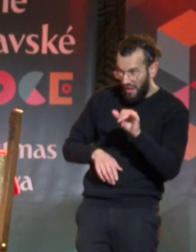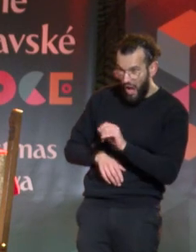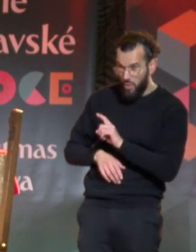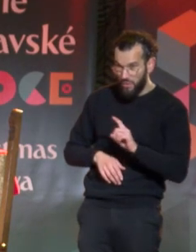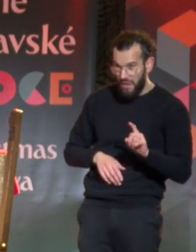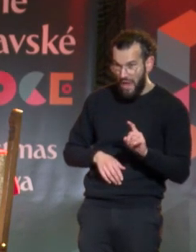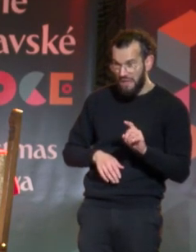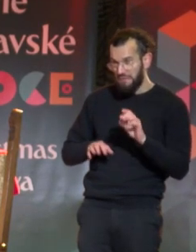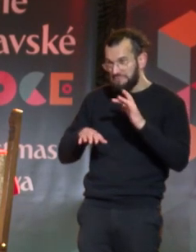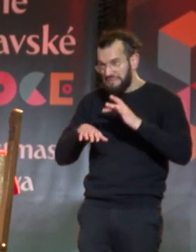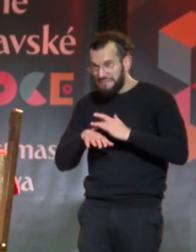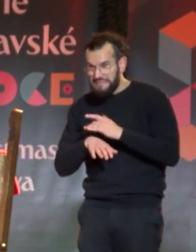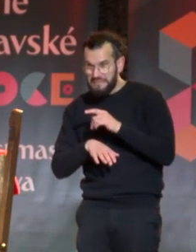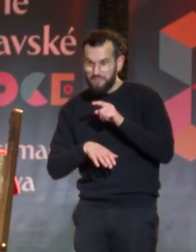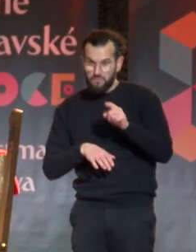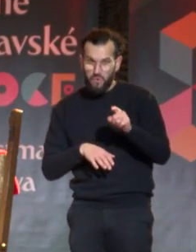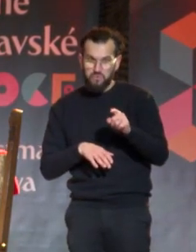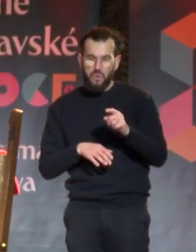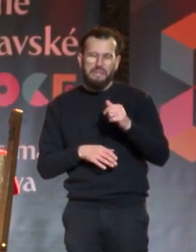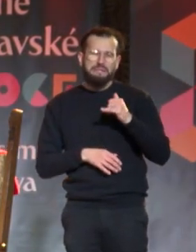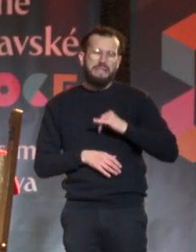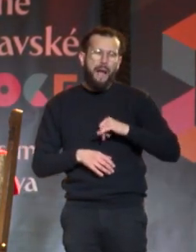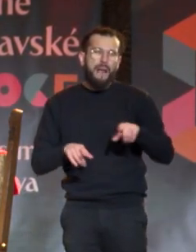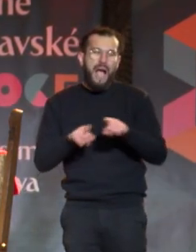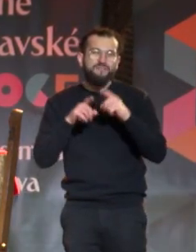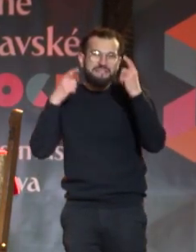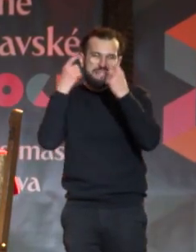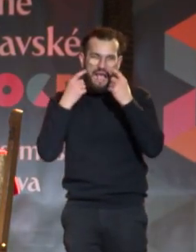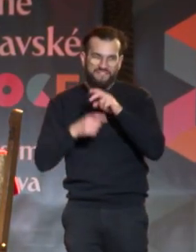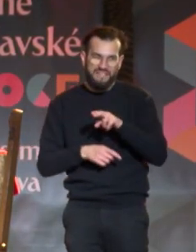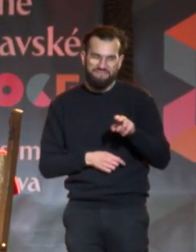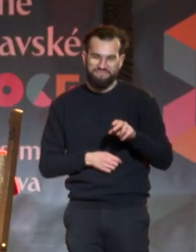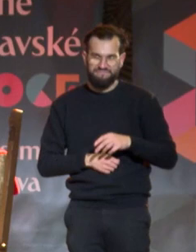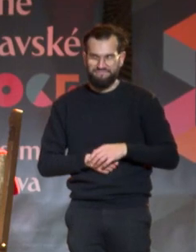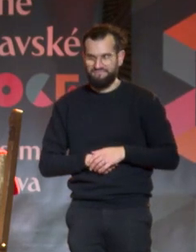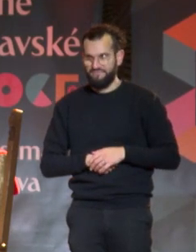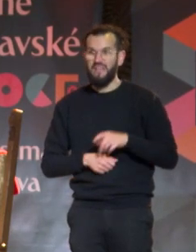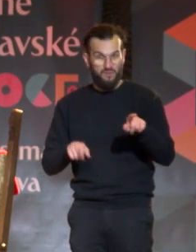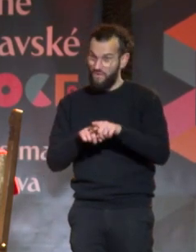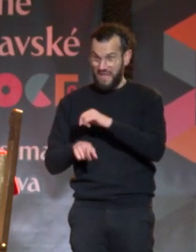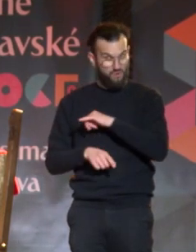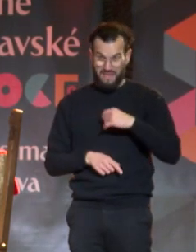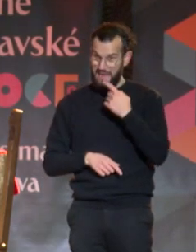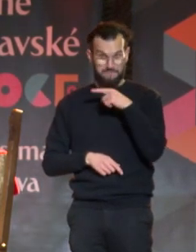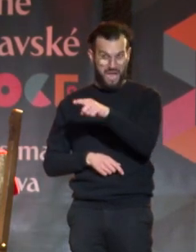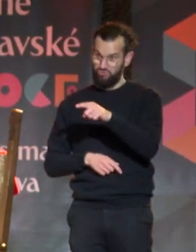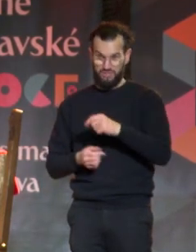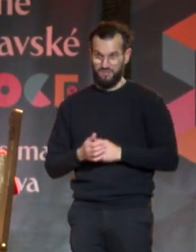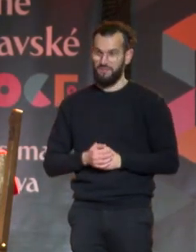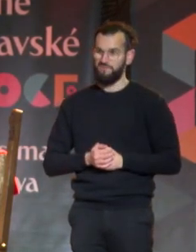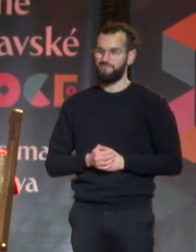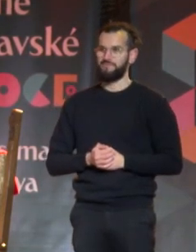dojem, že toto sa zdá trápne aj Slávke. A že ani ona pritom nechce byť.